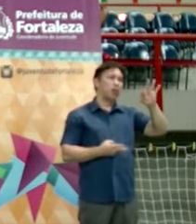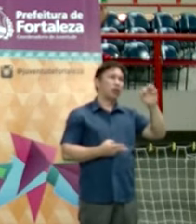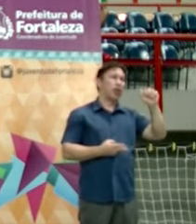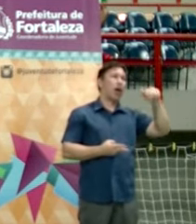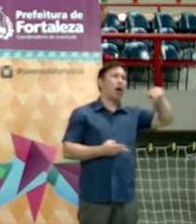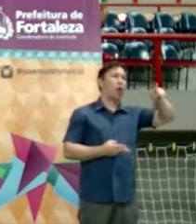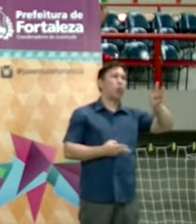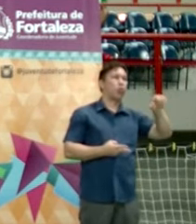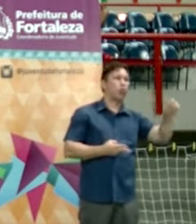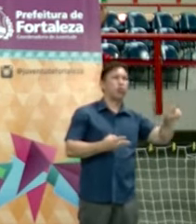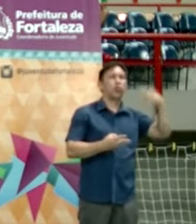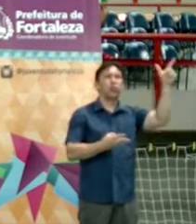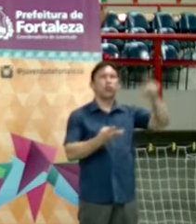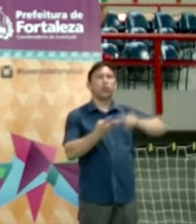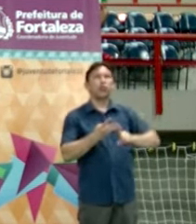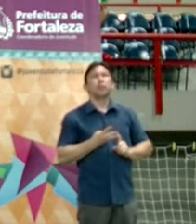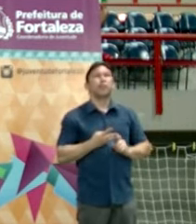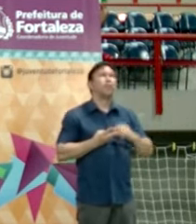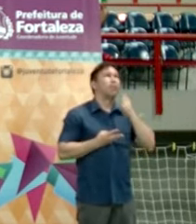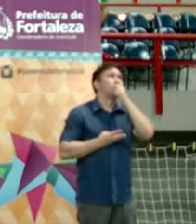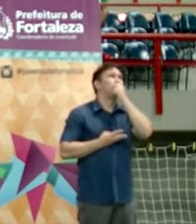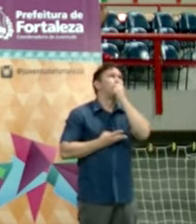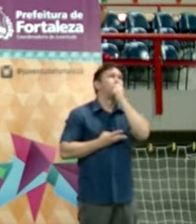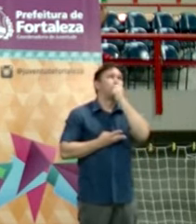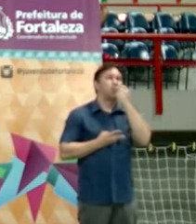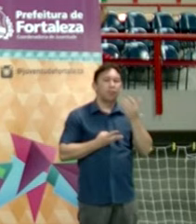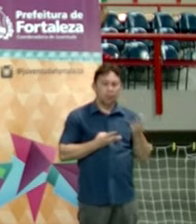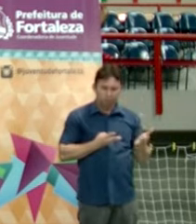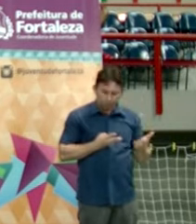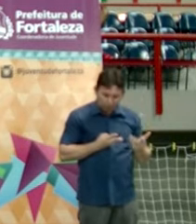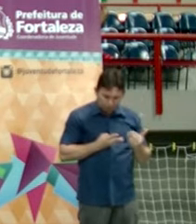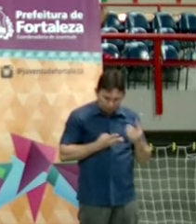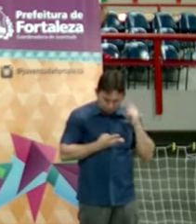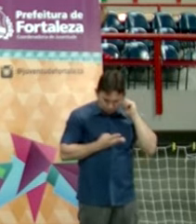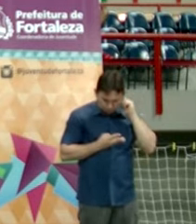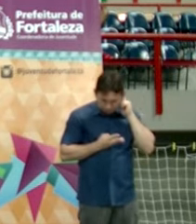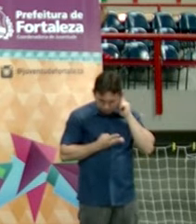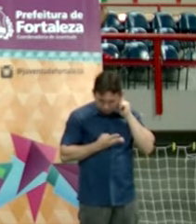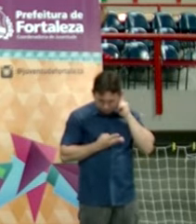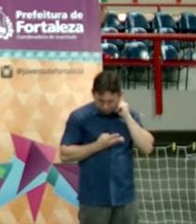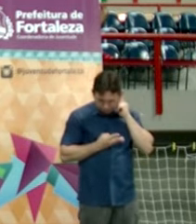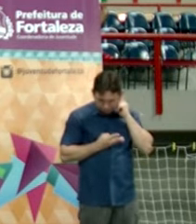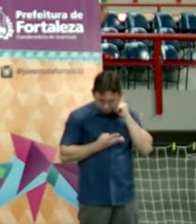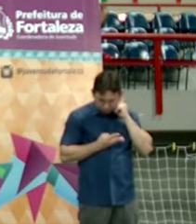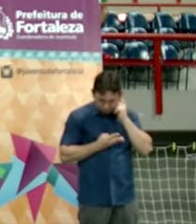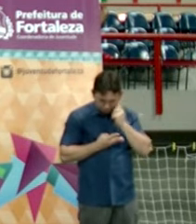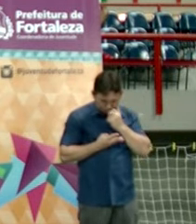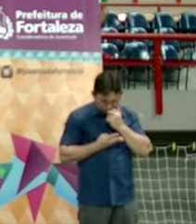Pitágoras, algum outro que eu pulei por aqui, que eu não cheguei a falar entre os que eu citei, mais algum?